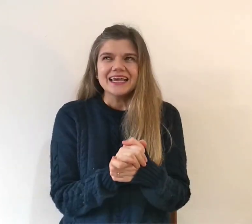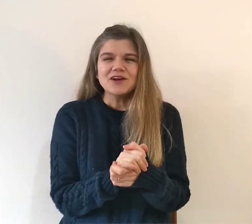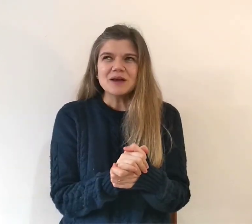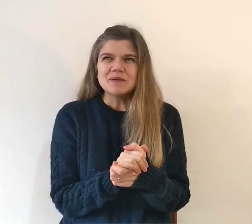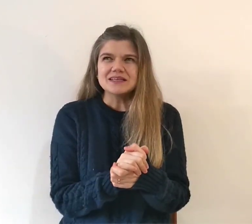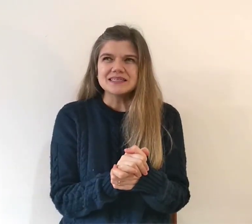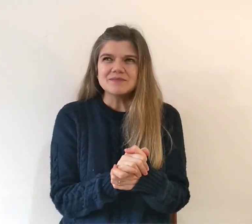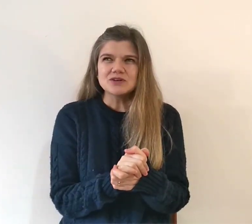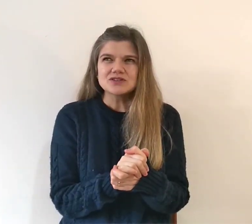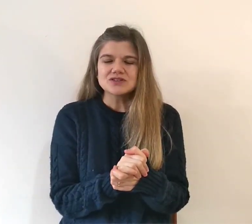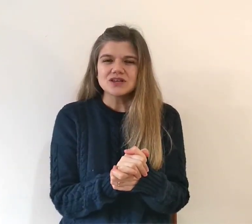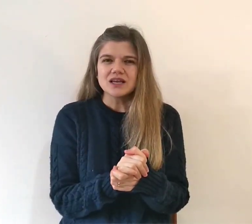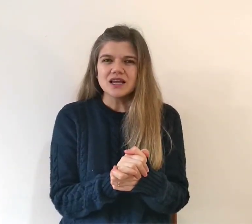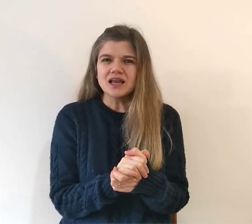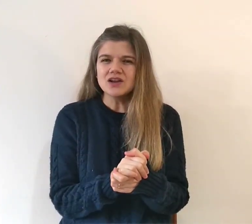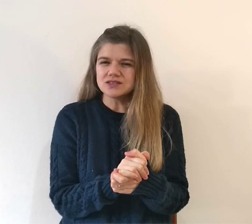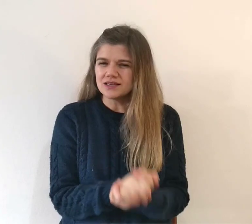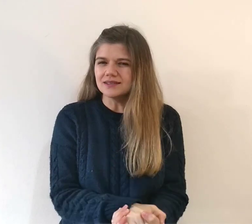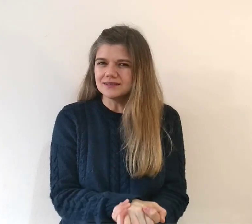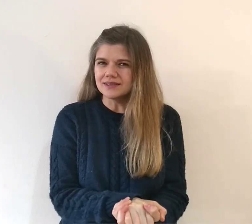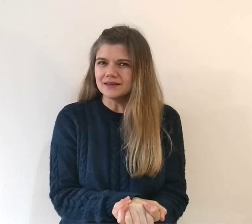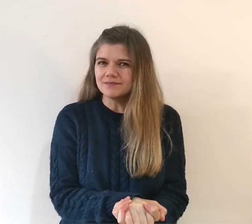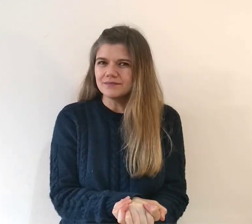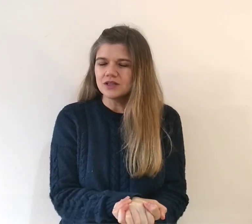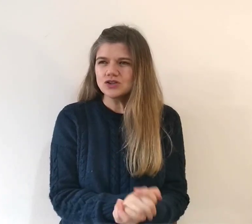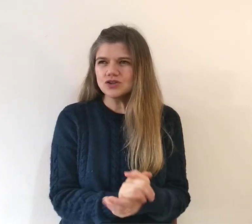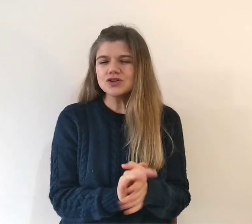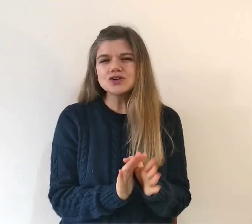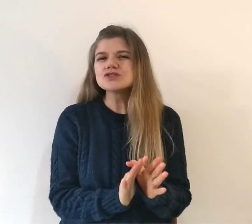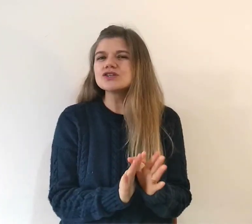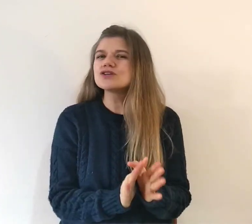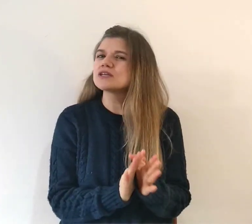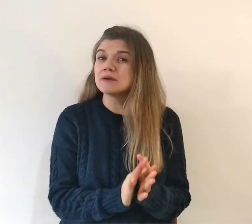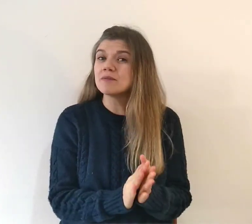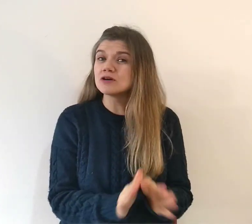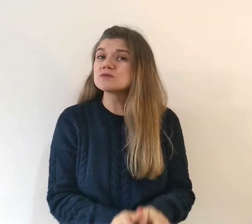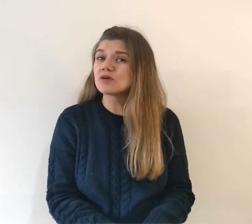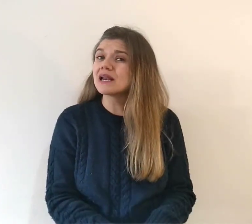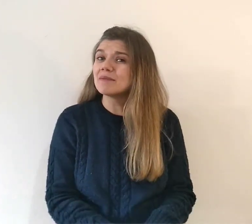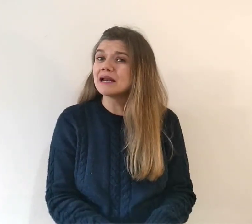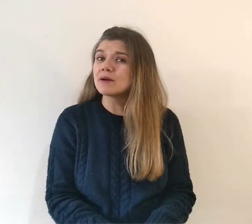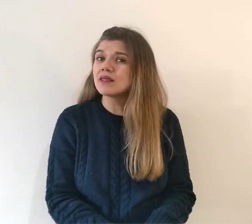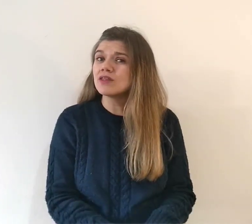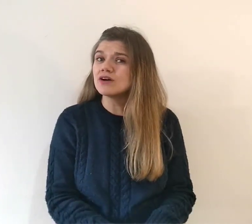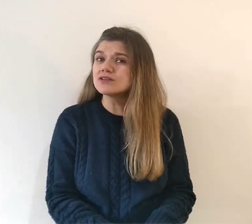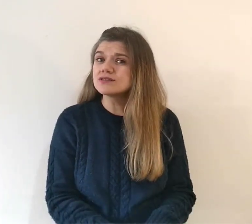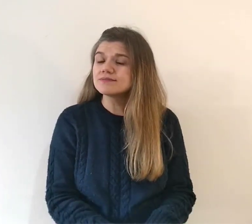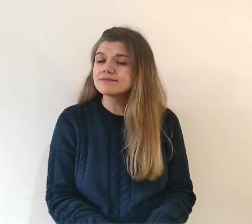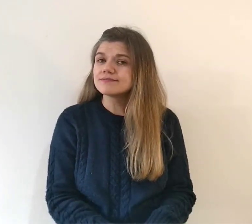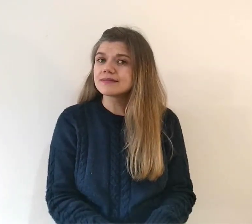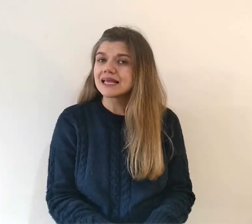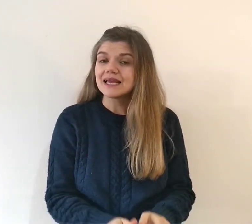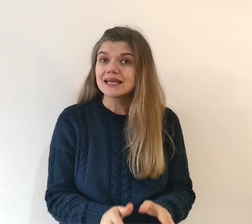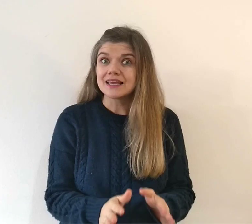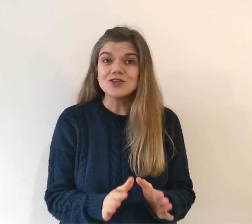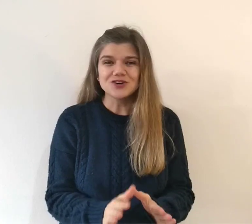Quiero que pensemos en lo siguiente. Todos nosotros sabemos por la palabra de Dios que Dios